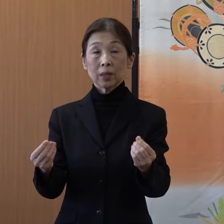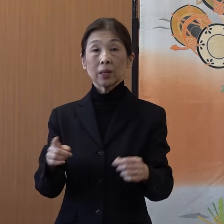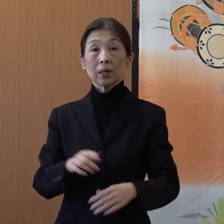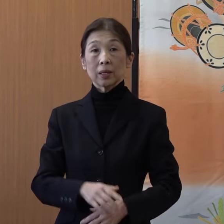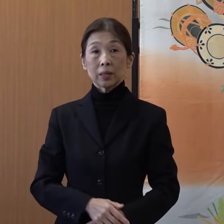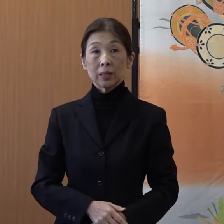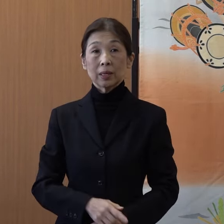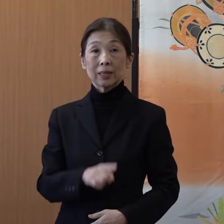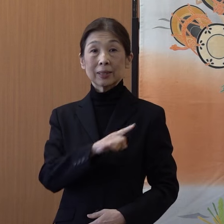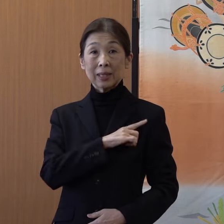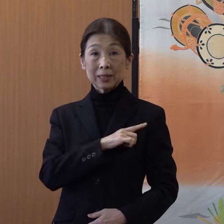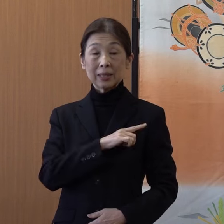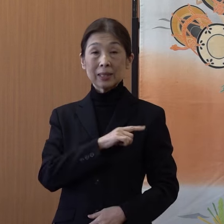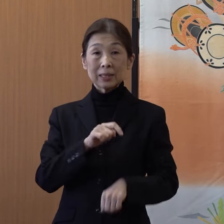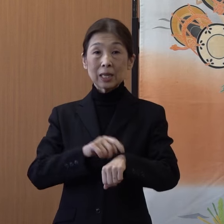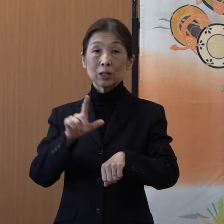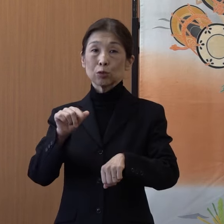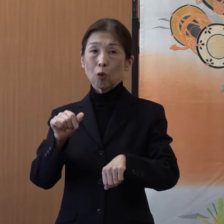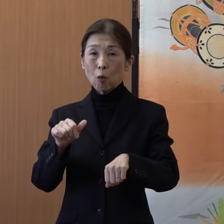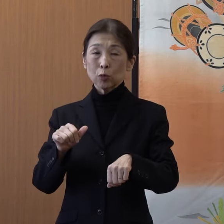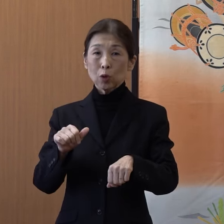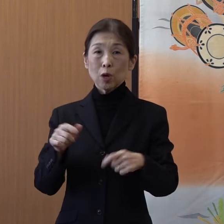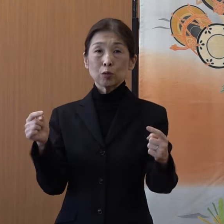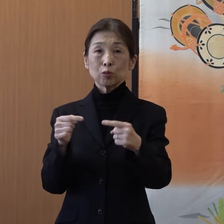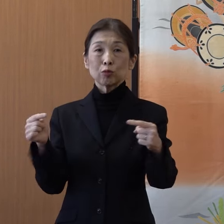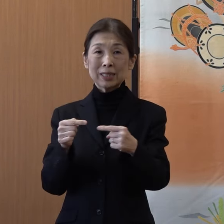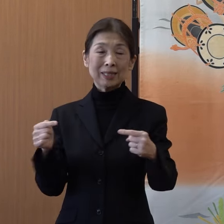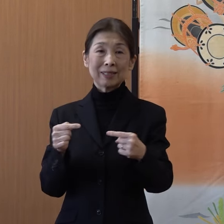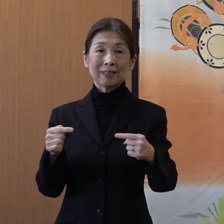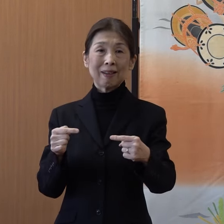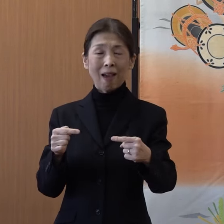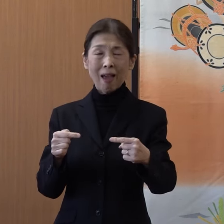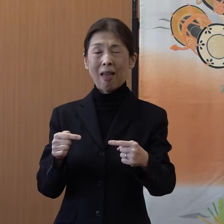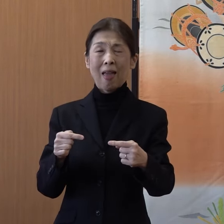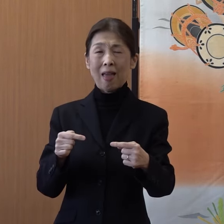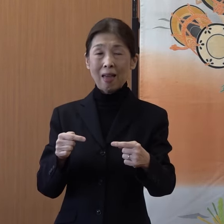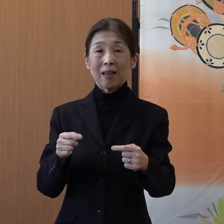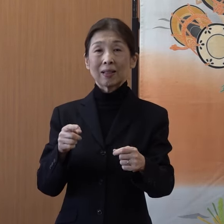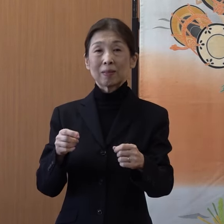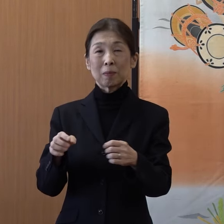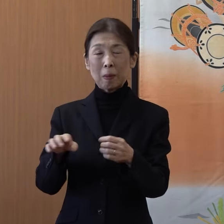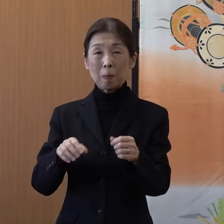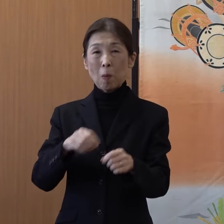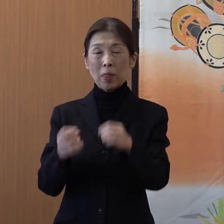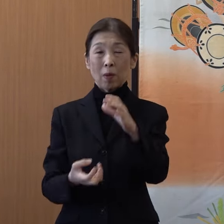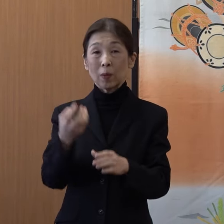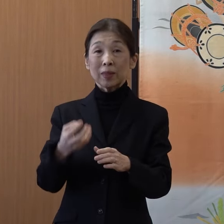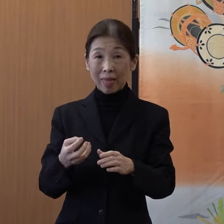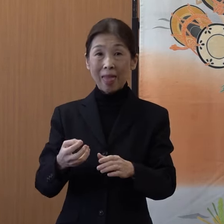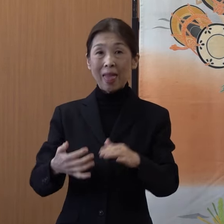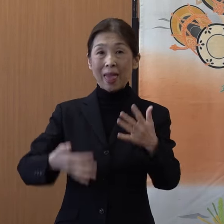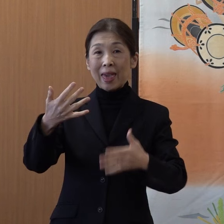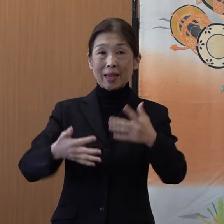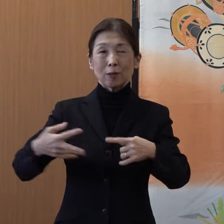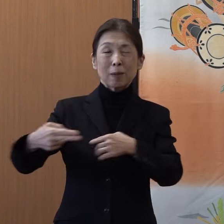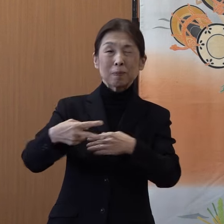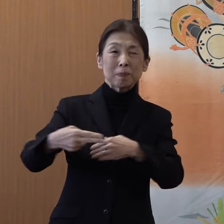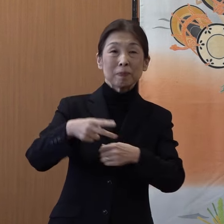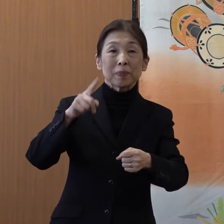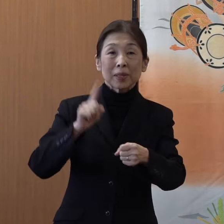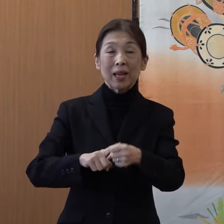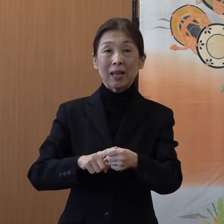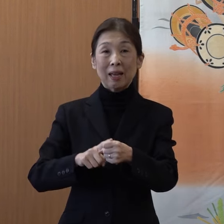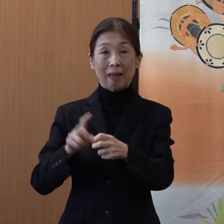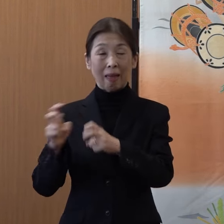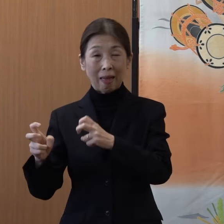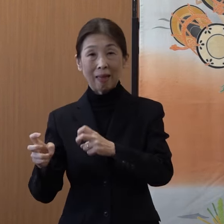信環境のちょっとトラブルによりまして、映像配信の方がちょっと中断しておりました。申し訳ございません。 そうなんだ。 申し訳ございません。はい、 太陽